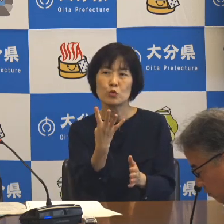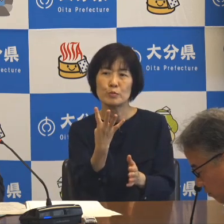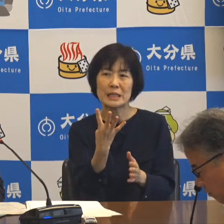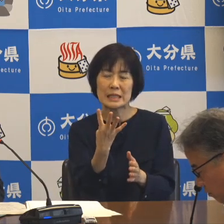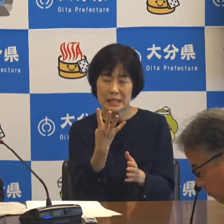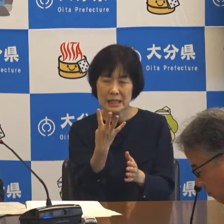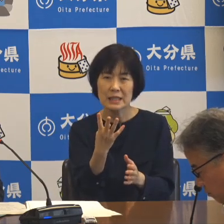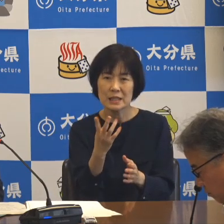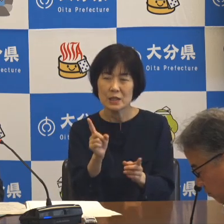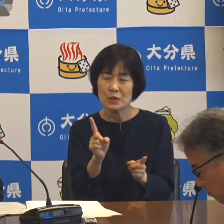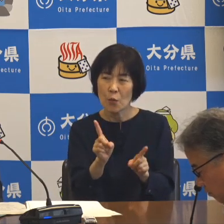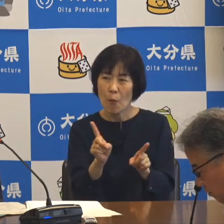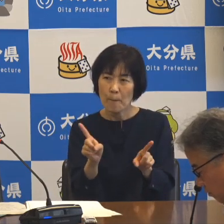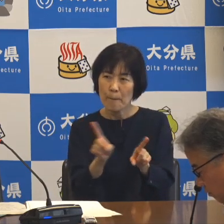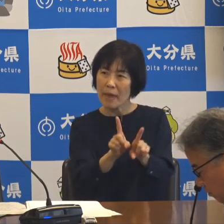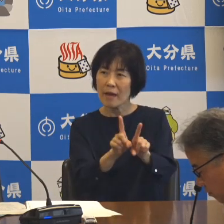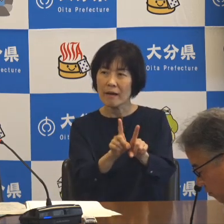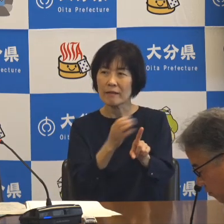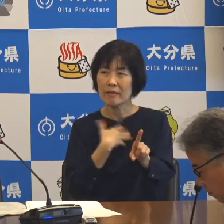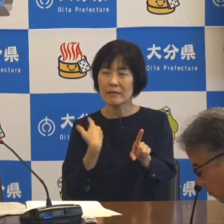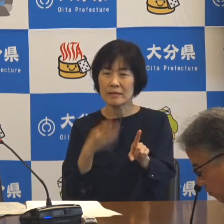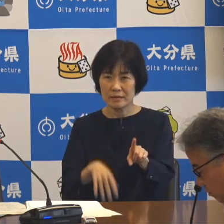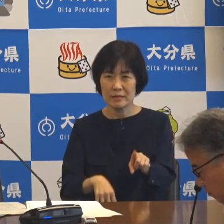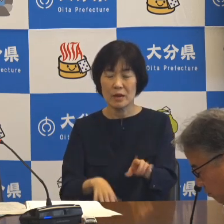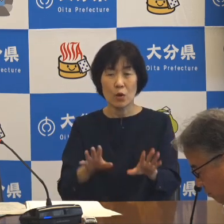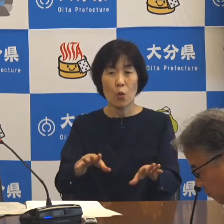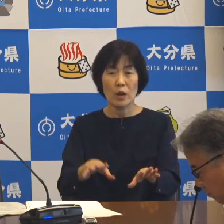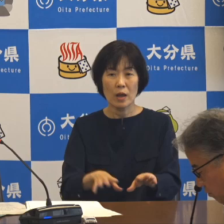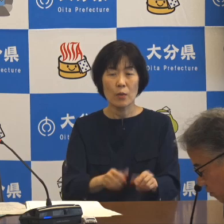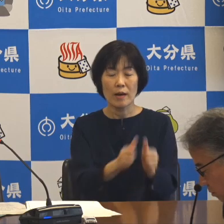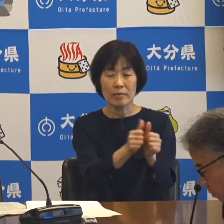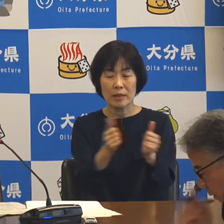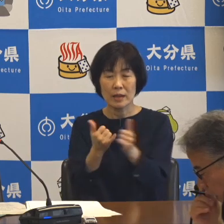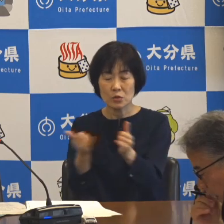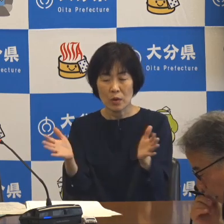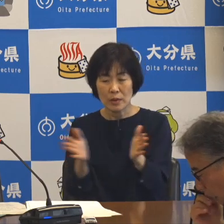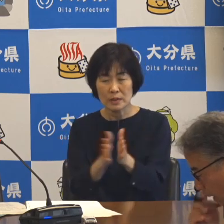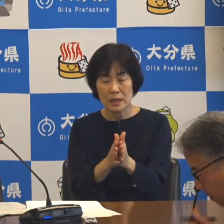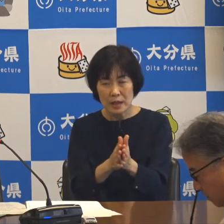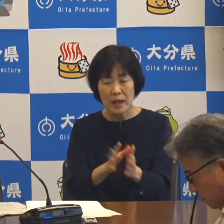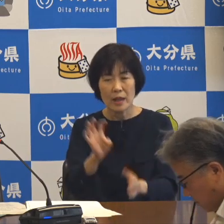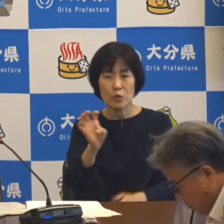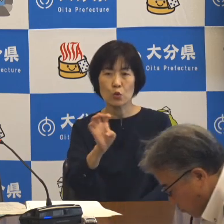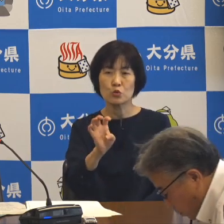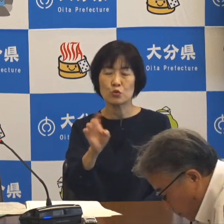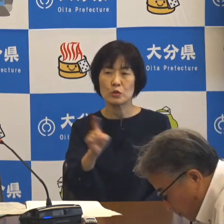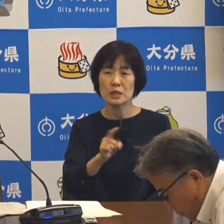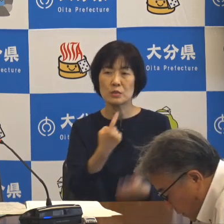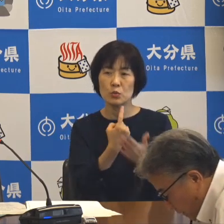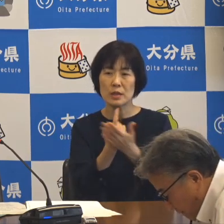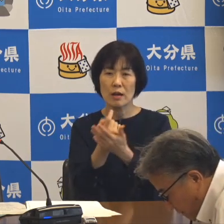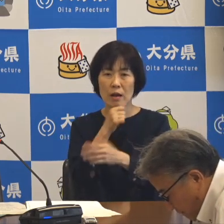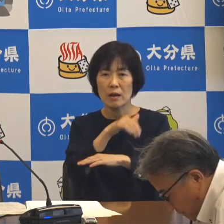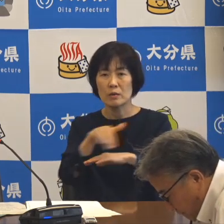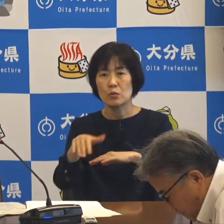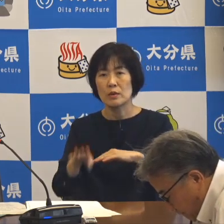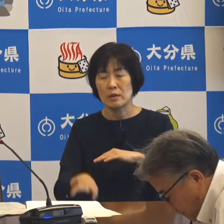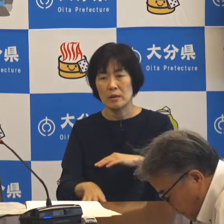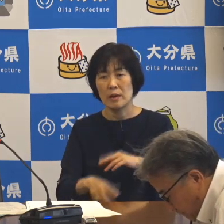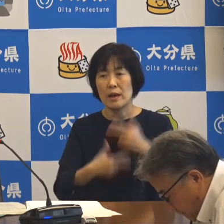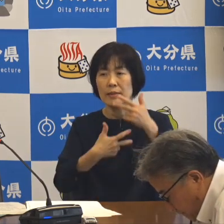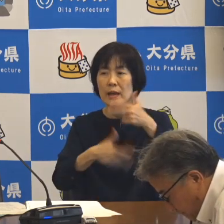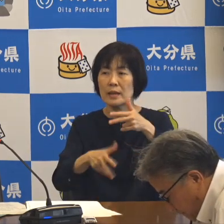回は、男女各40人の皆さんが参加をしまして、まあ、七夕ということで